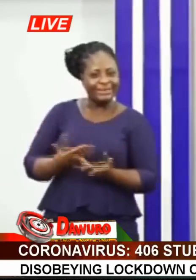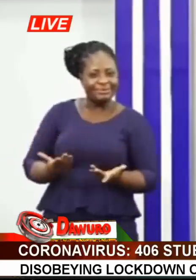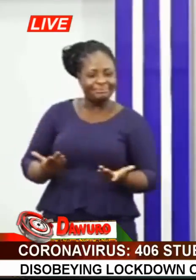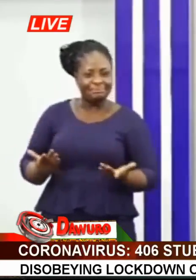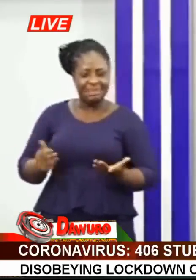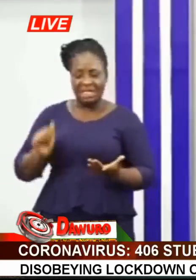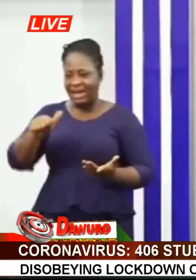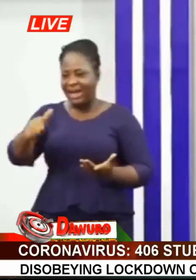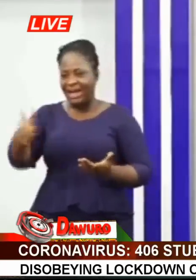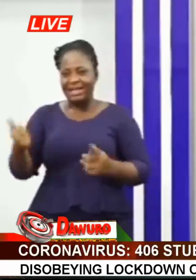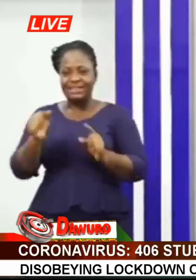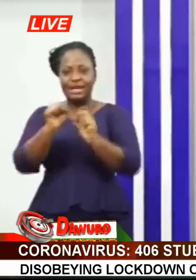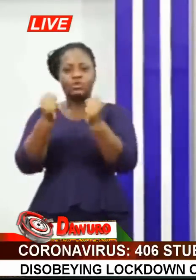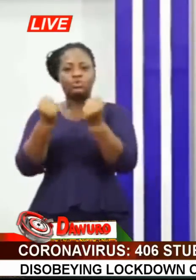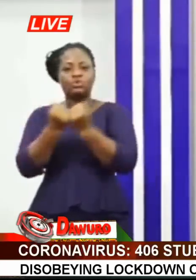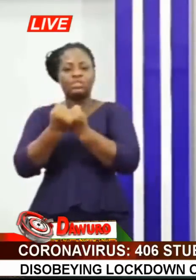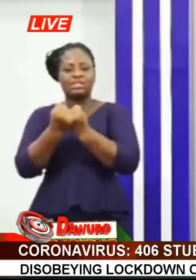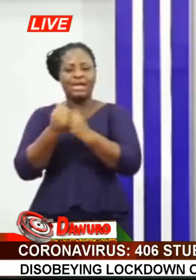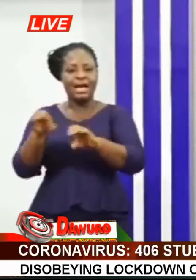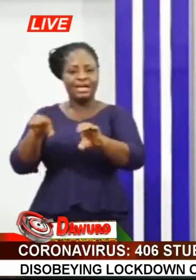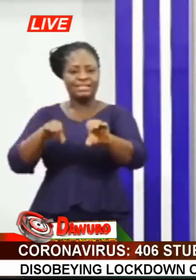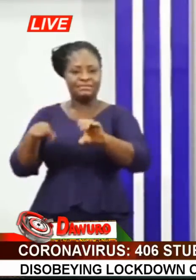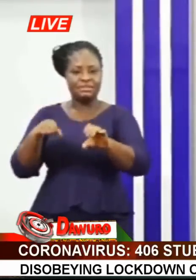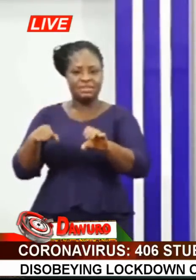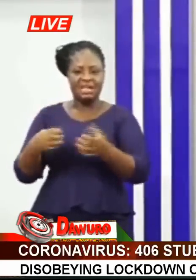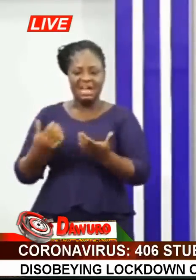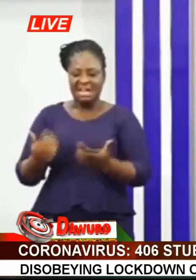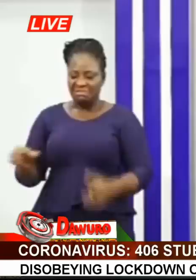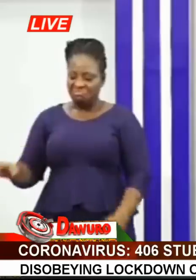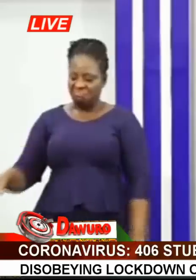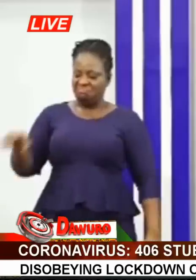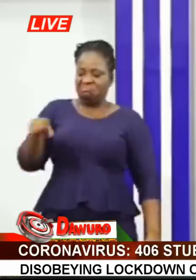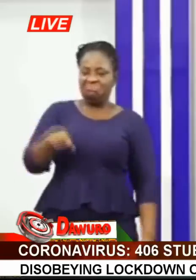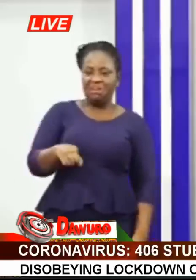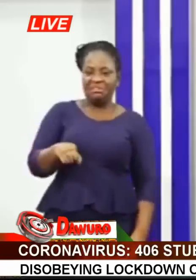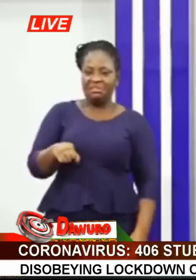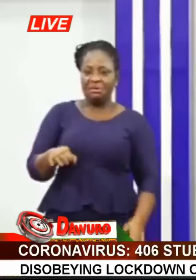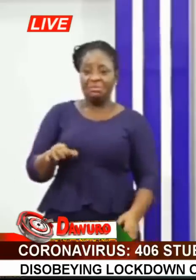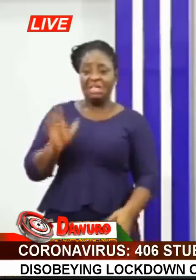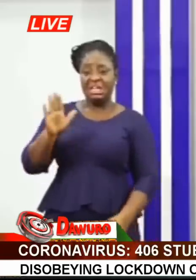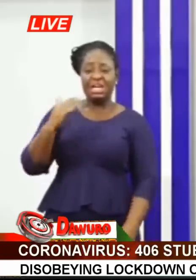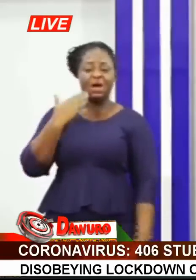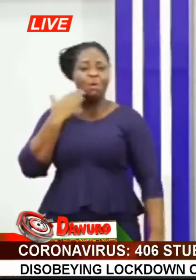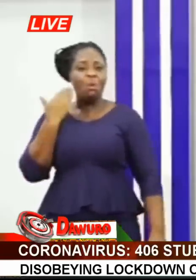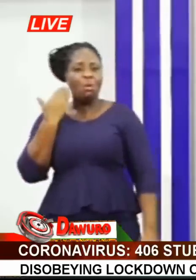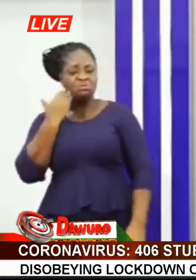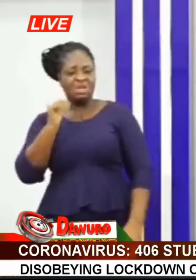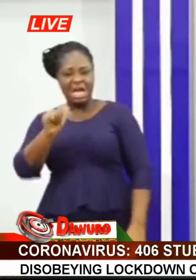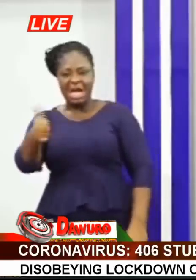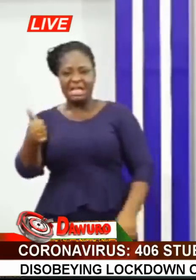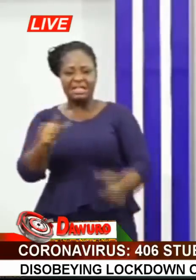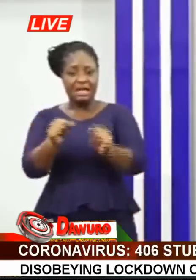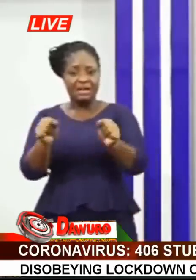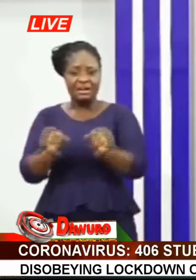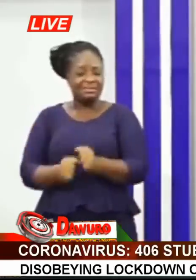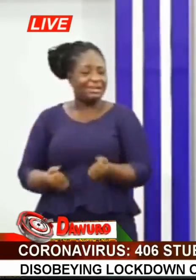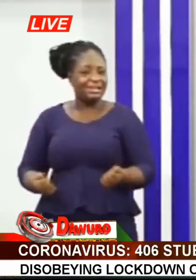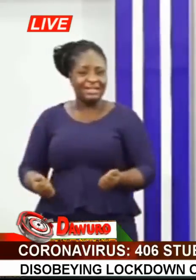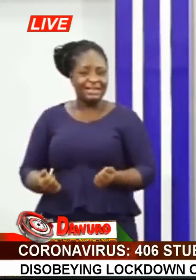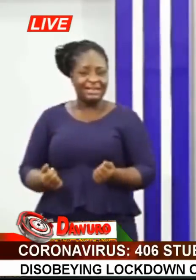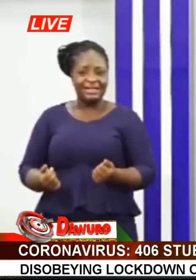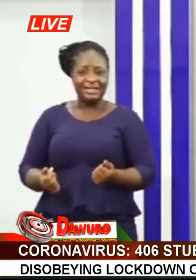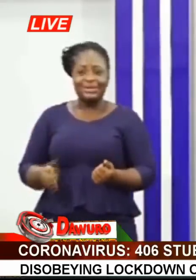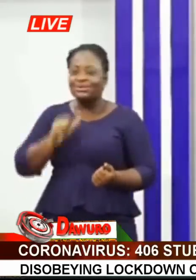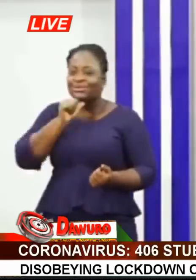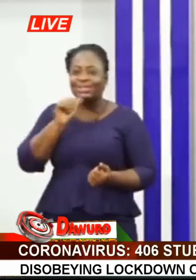ebu lockdown se se ye ye de agu akwa so se ye si ma ye mpie wonni hwe ye ye mu awudin se adwuma ku asemasi utimi ye